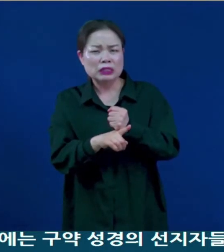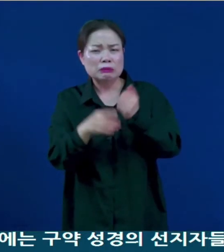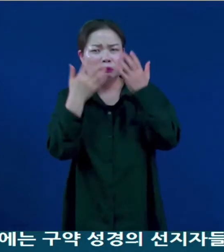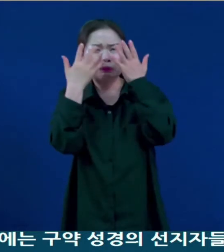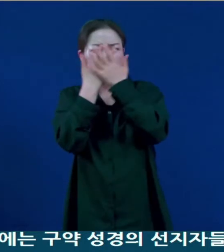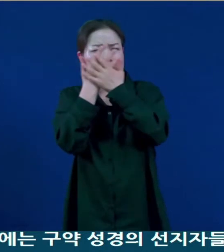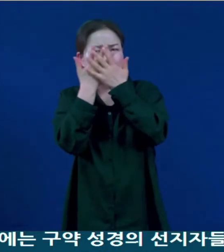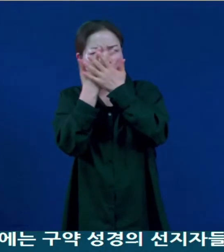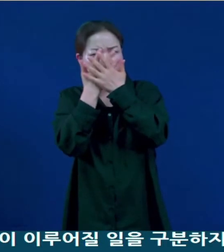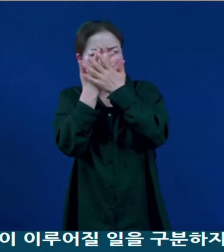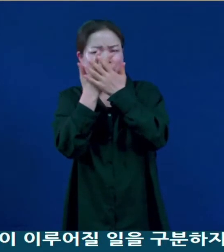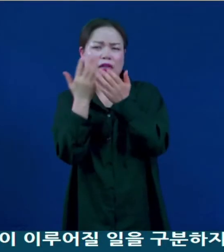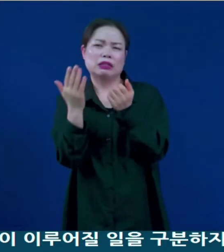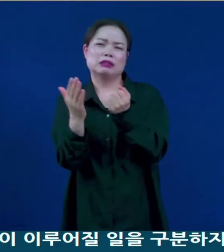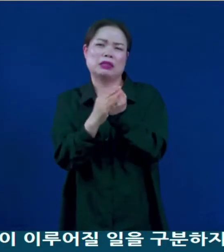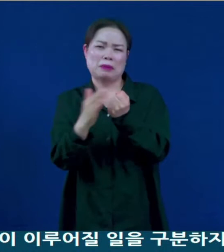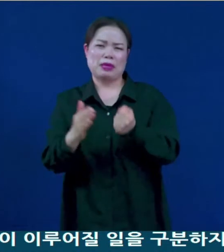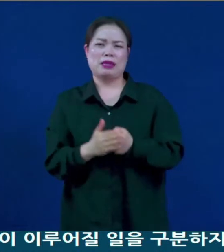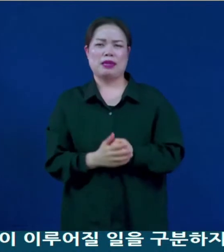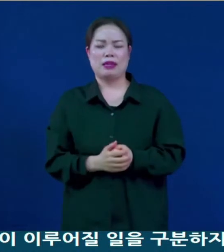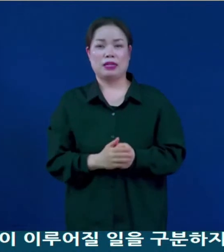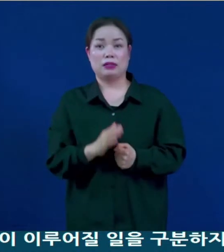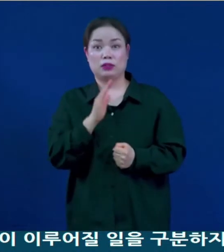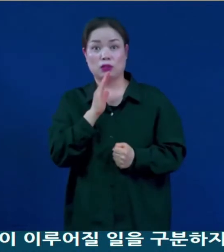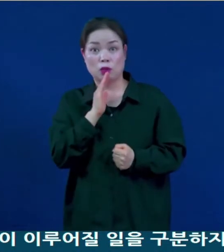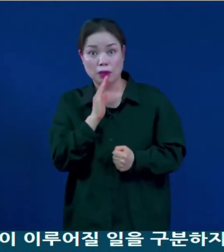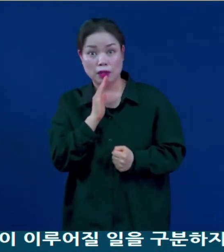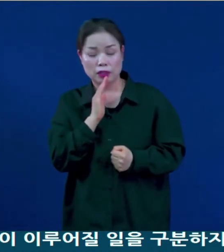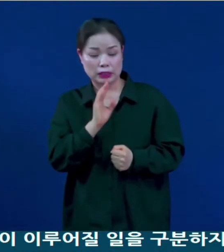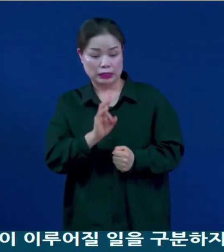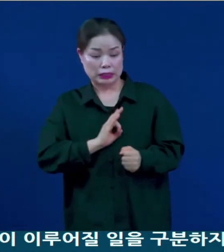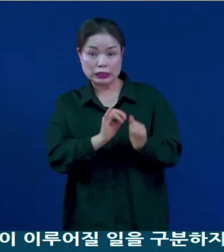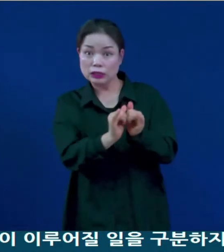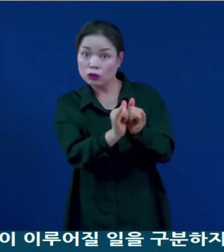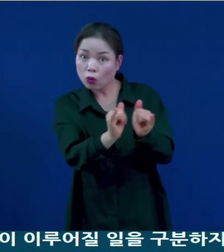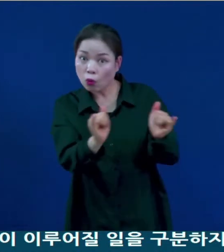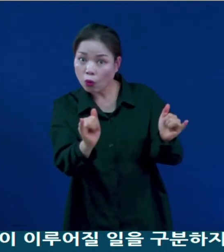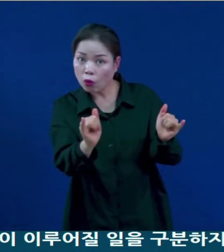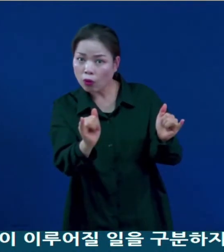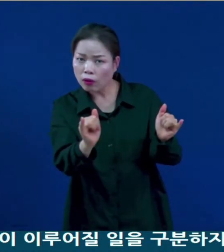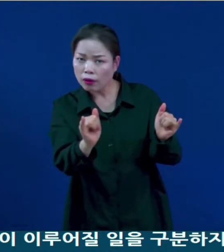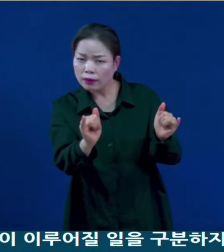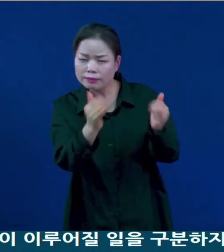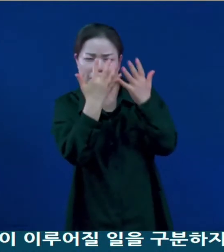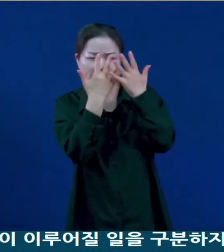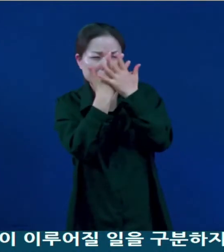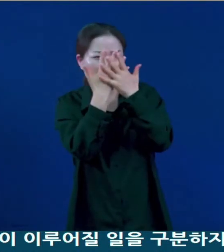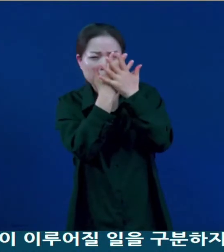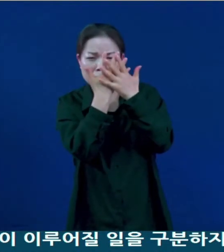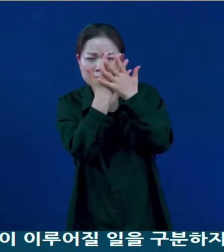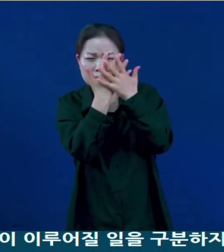힘들게 말하기도 해서, 정말로 그렇게 그 선지자들은 흐리게